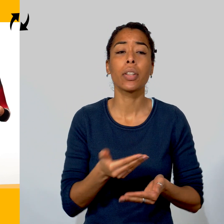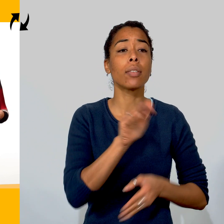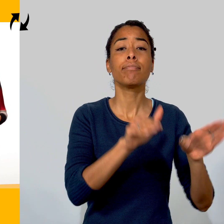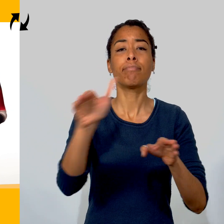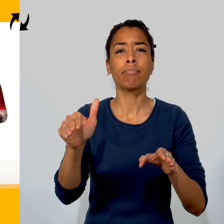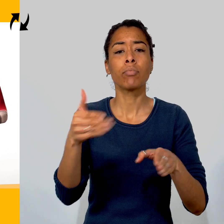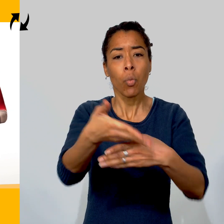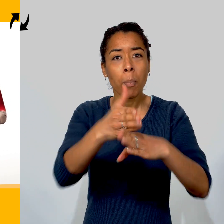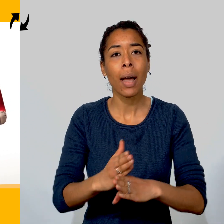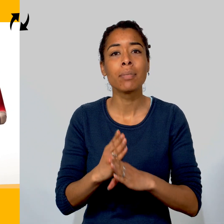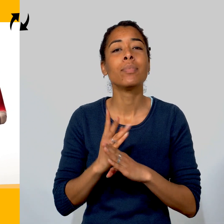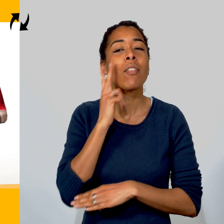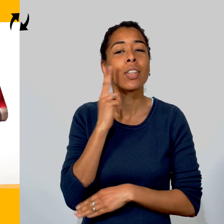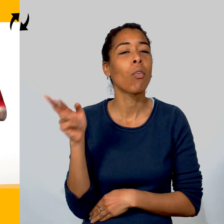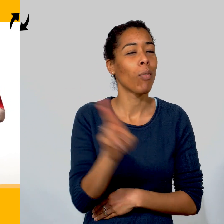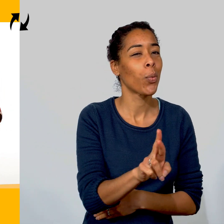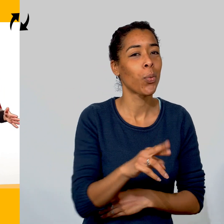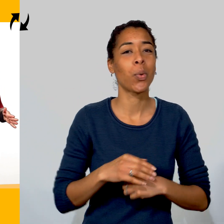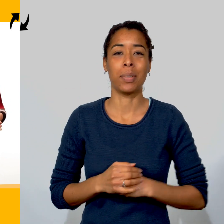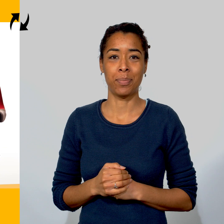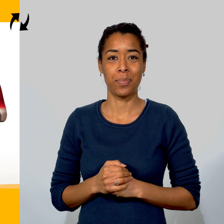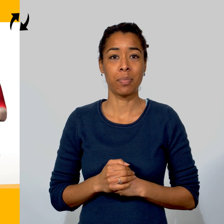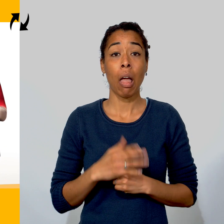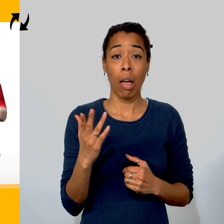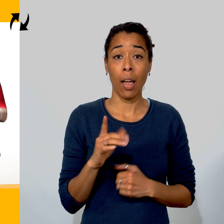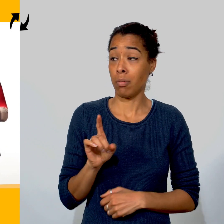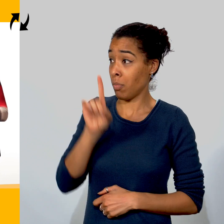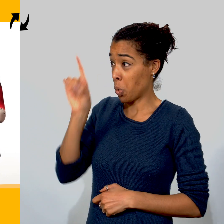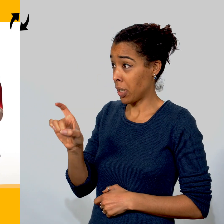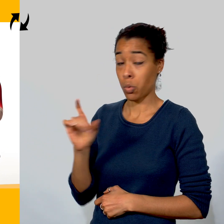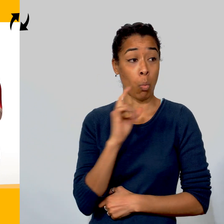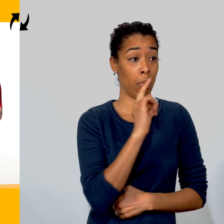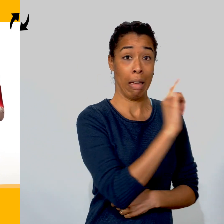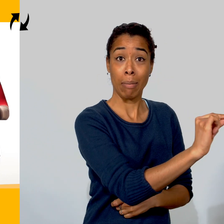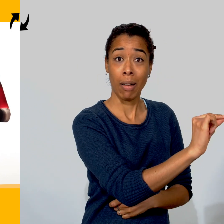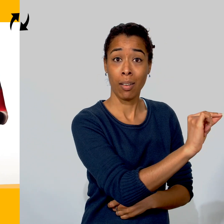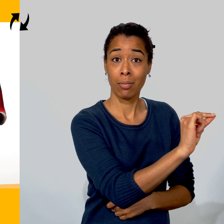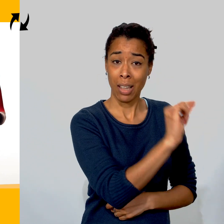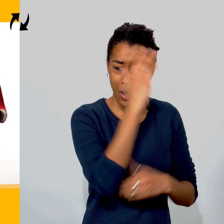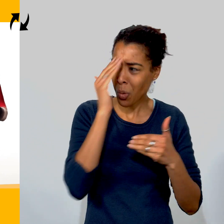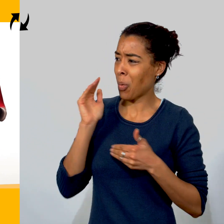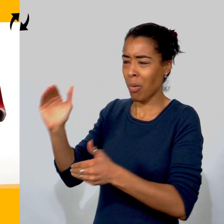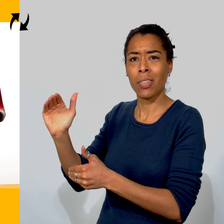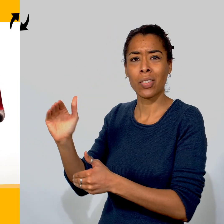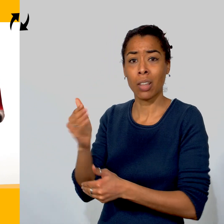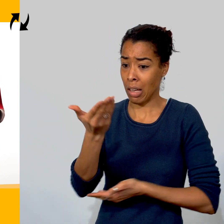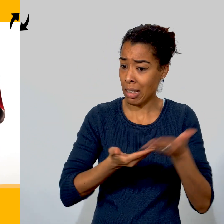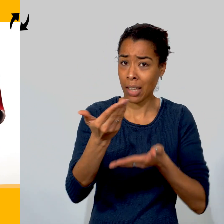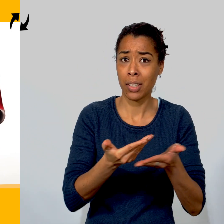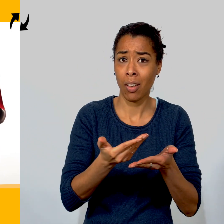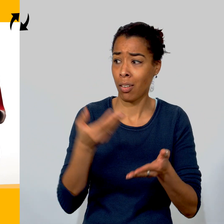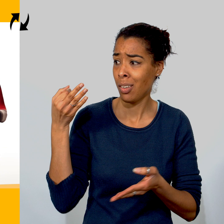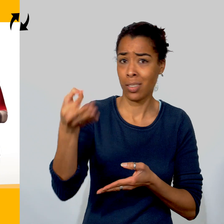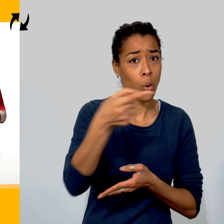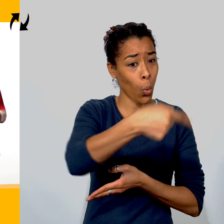pour que le vin coule à nouveau à flot. Sans même attendre que son fils lui adresse la parole, elle s'efface. Et les serviteurs font exactement ce